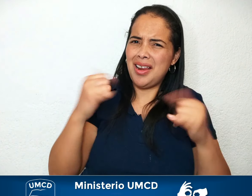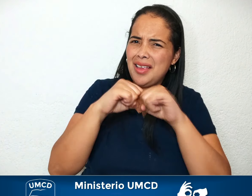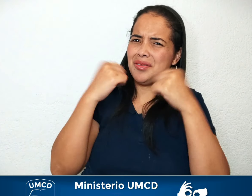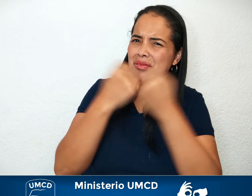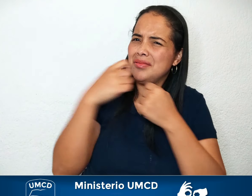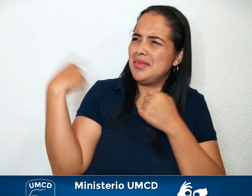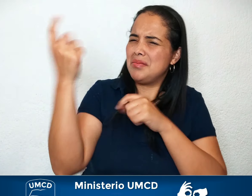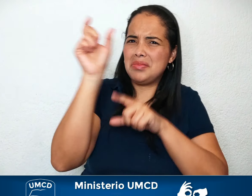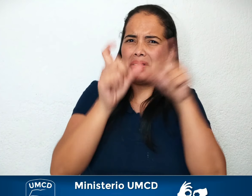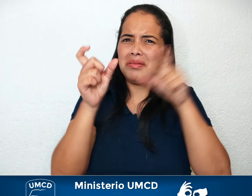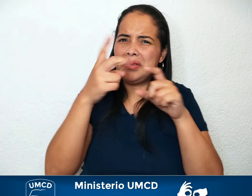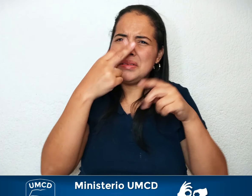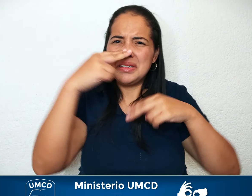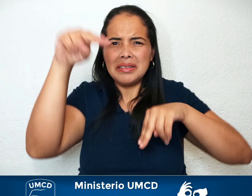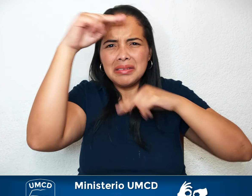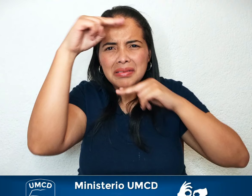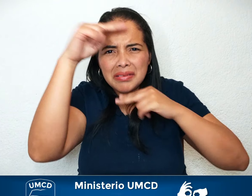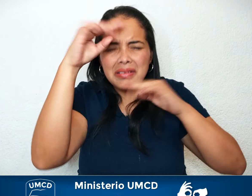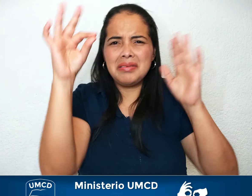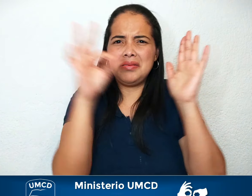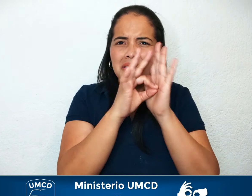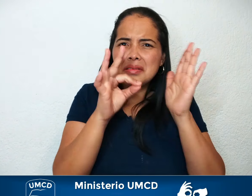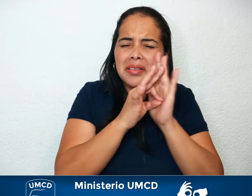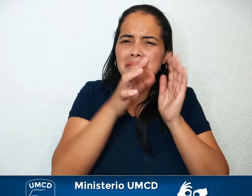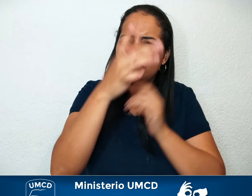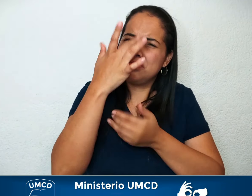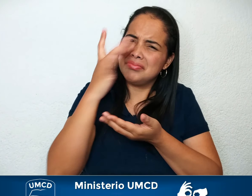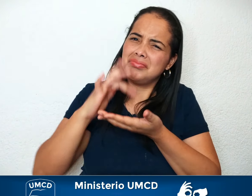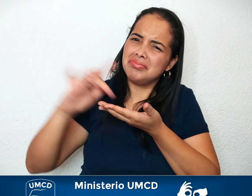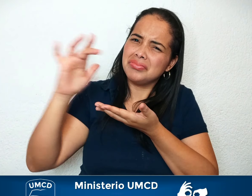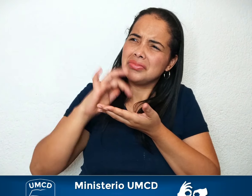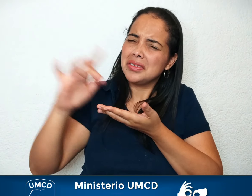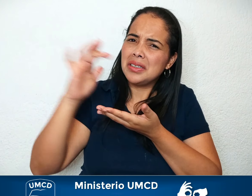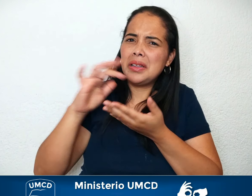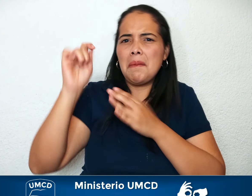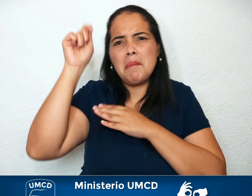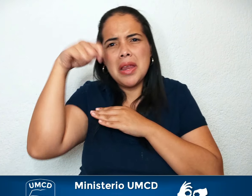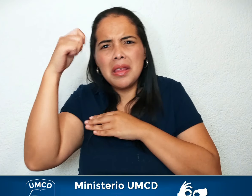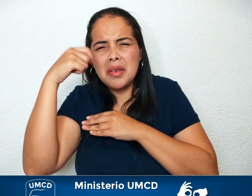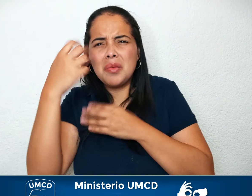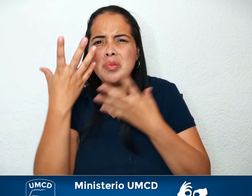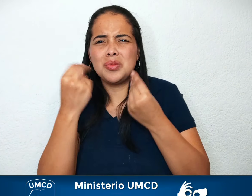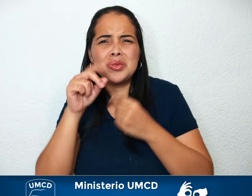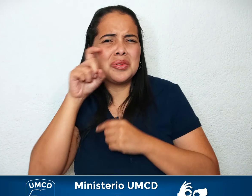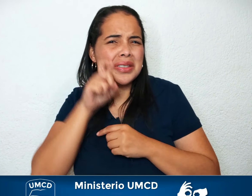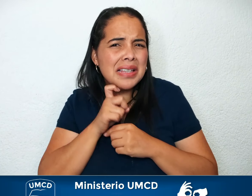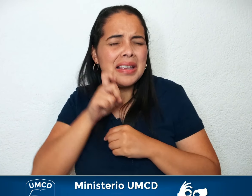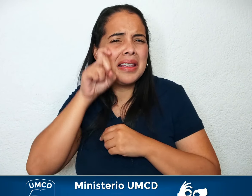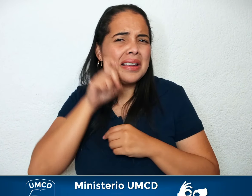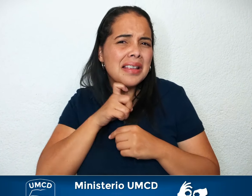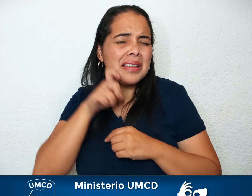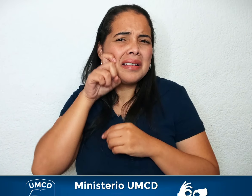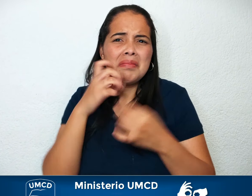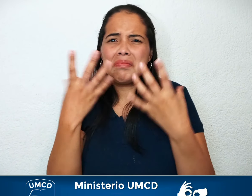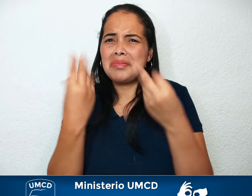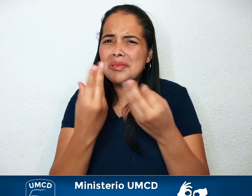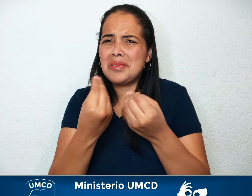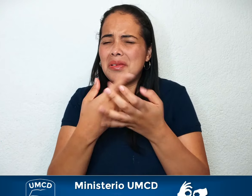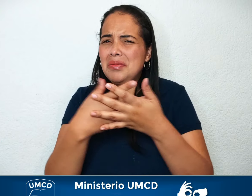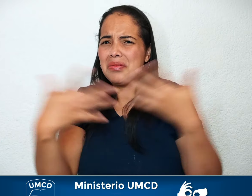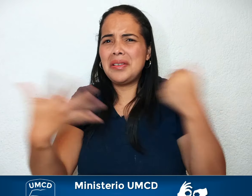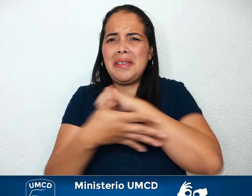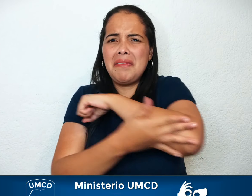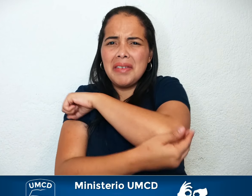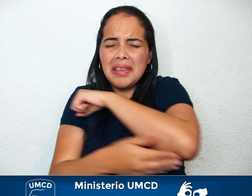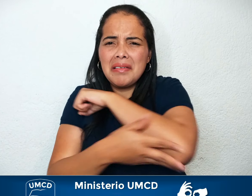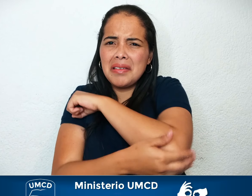más vemos que a través de los medios de comunicación visuales, sean estos películas, telenovelas y otras